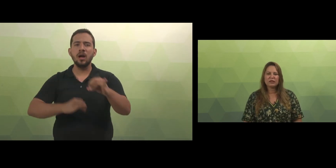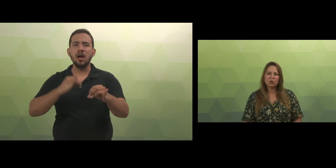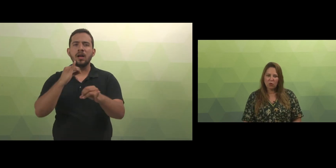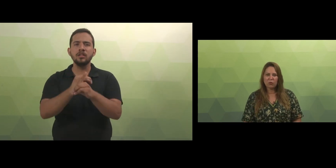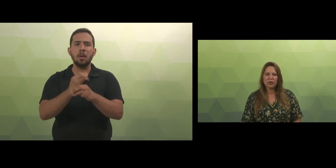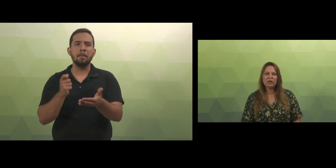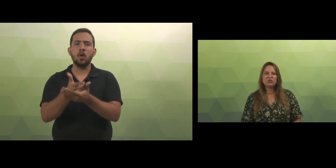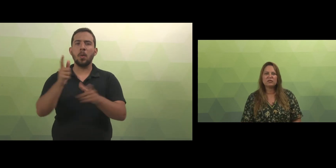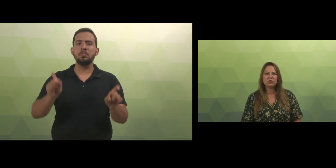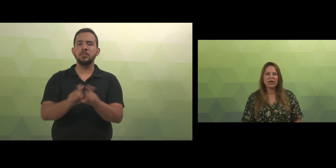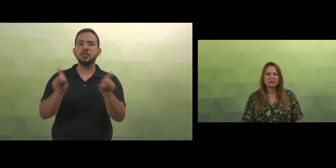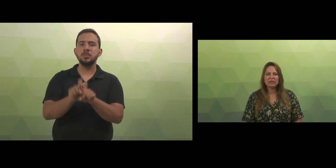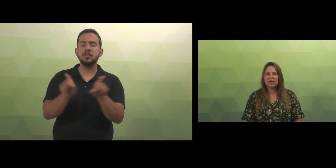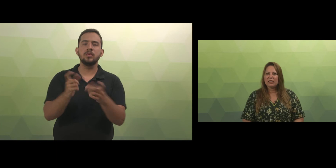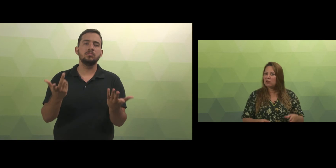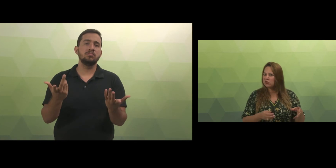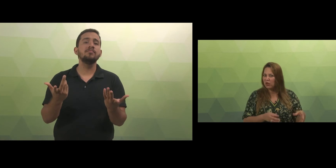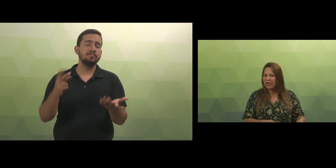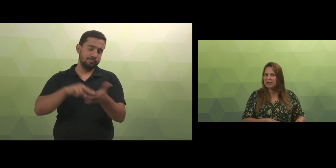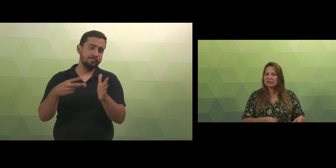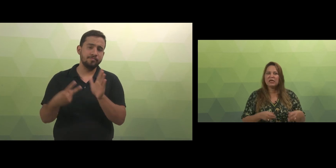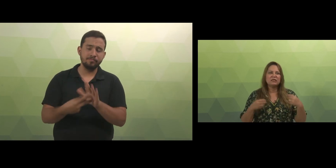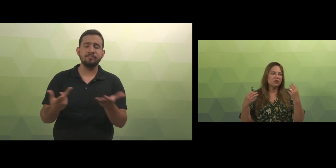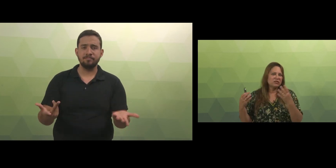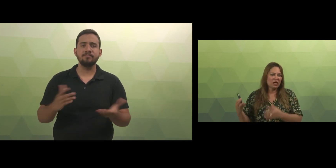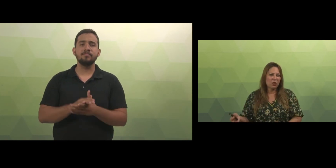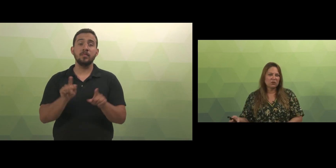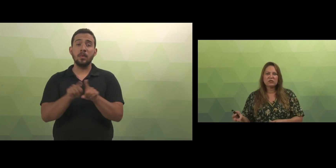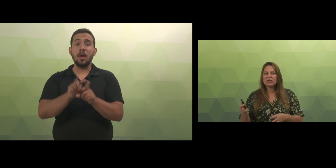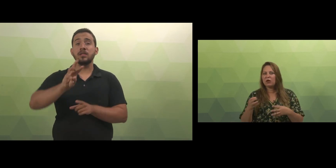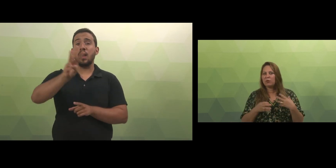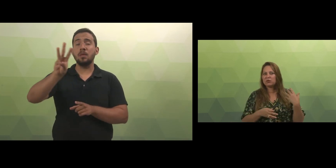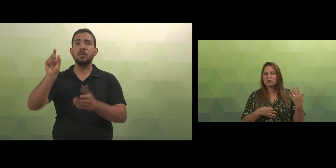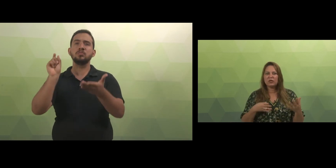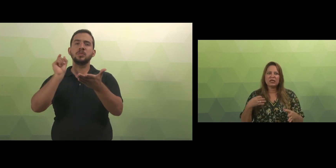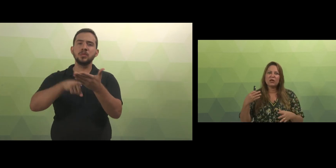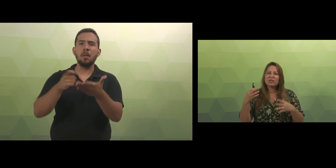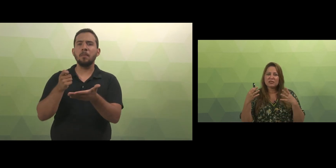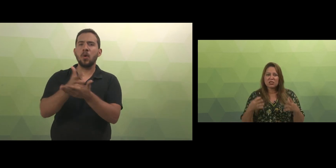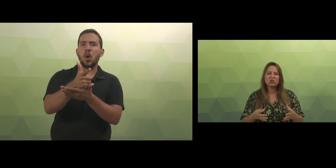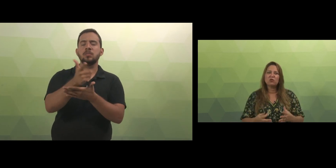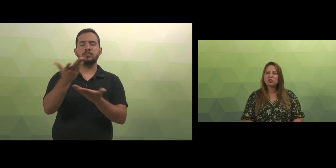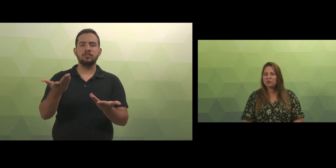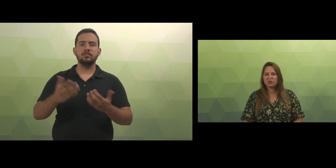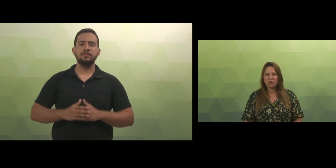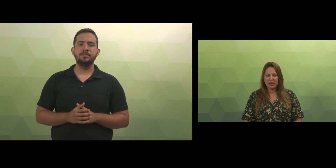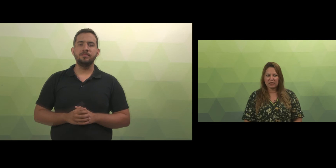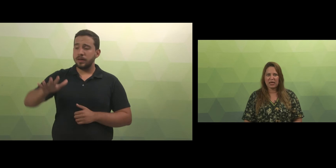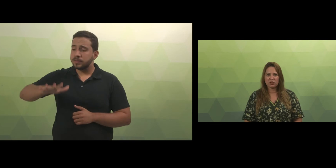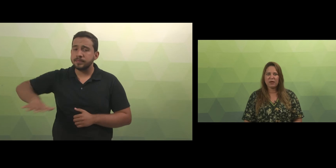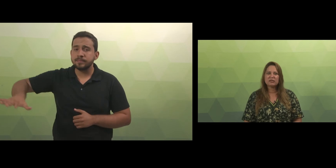que é tão comum, né, nos dias atuais. Não solenes são os negócios que não possuem, que não exigem nenhum tipo